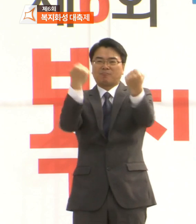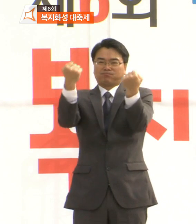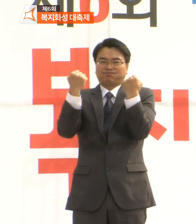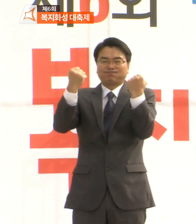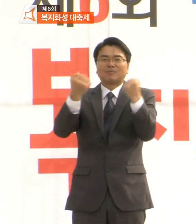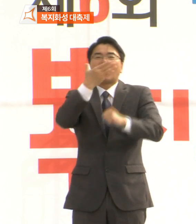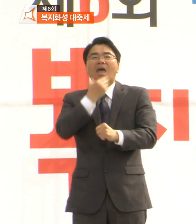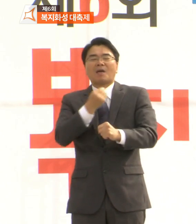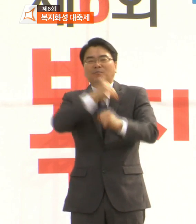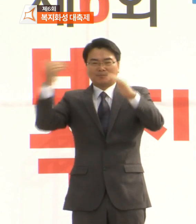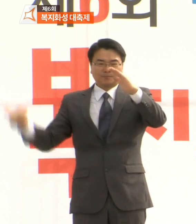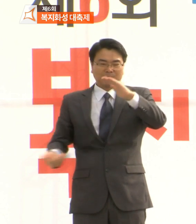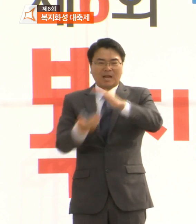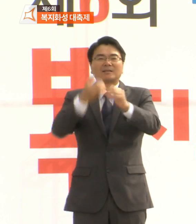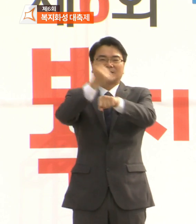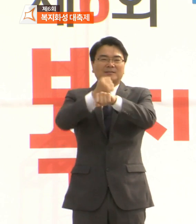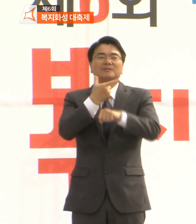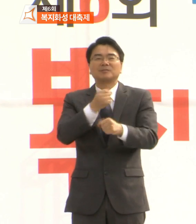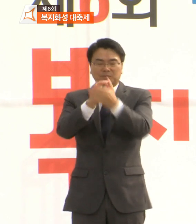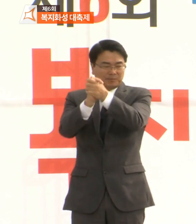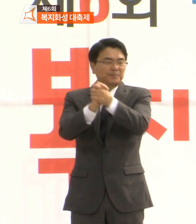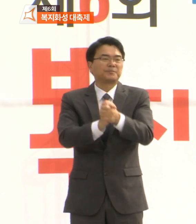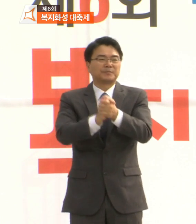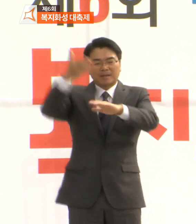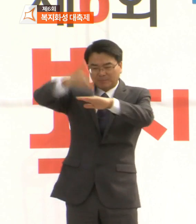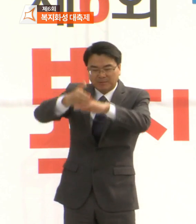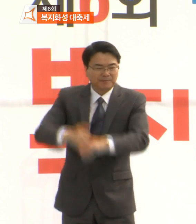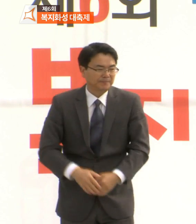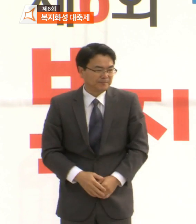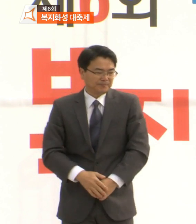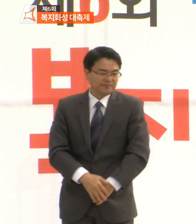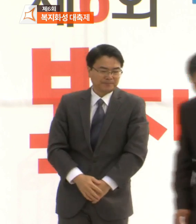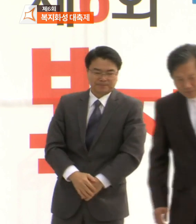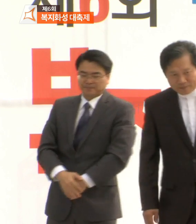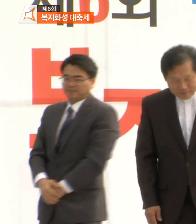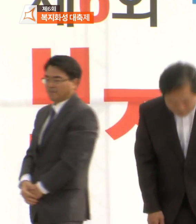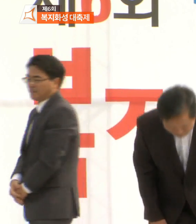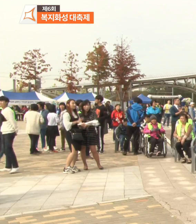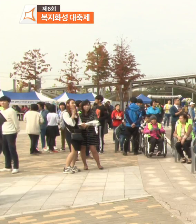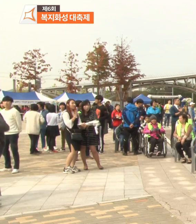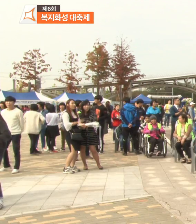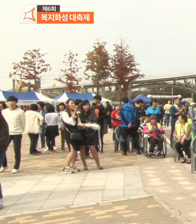건강과 행복이 함께하시기를 기원드립니다. 감사합니다.